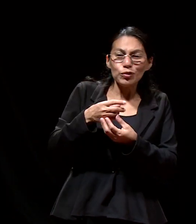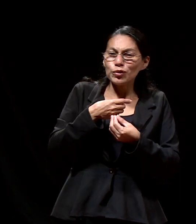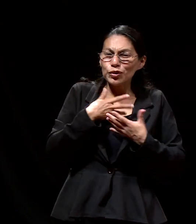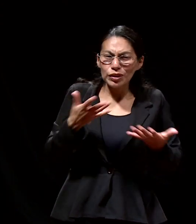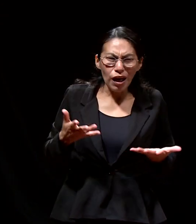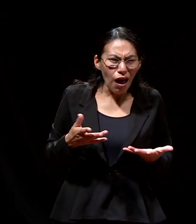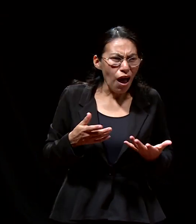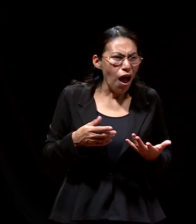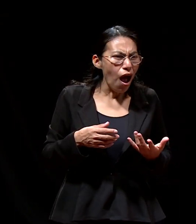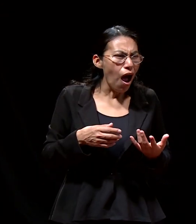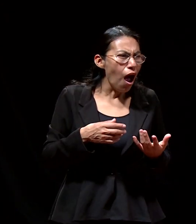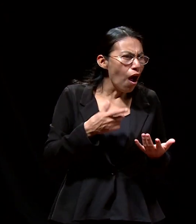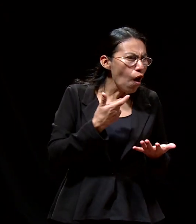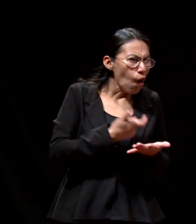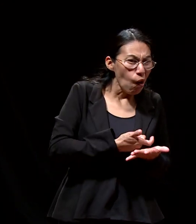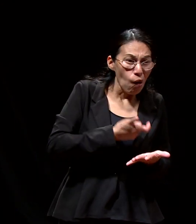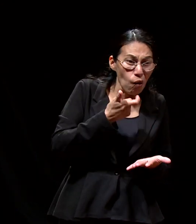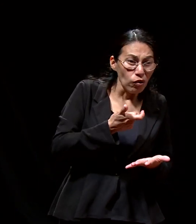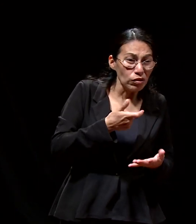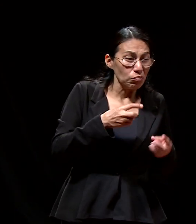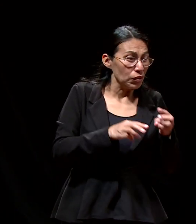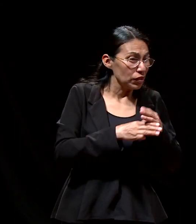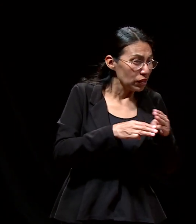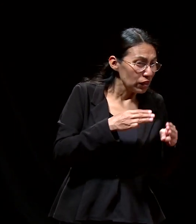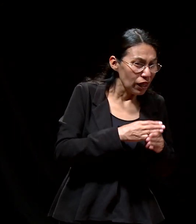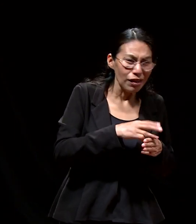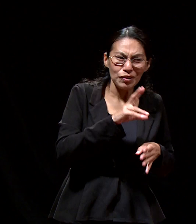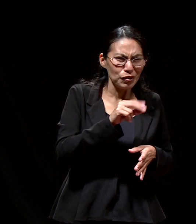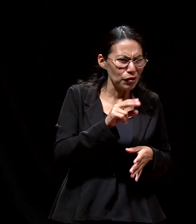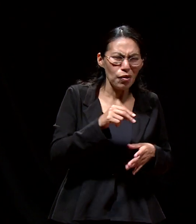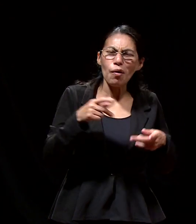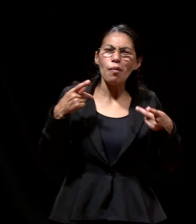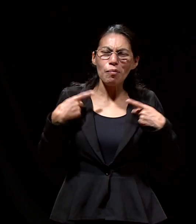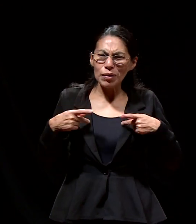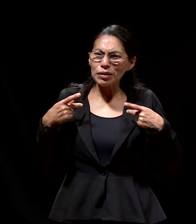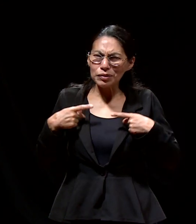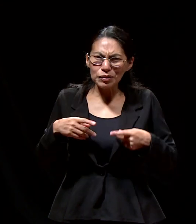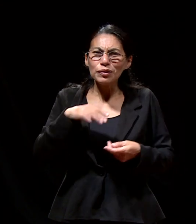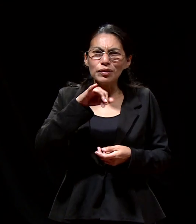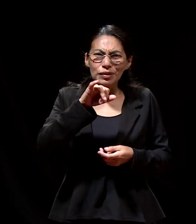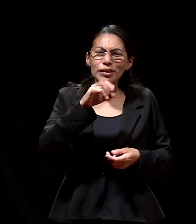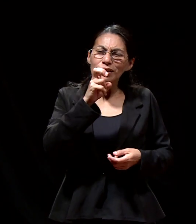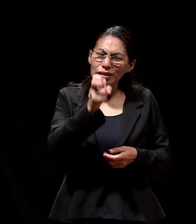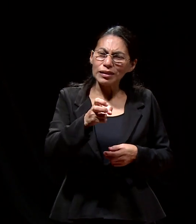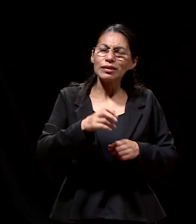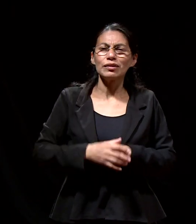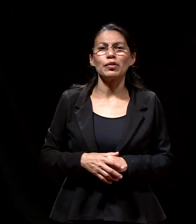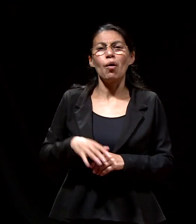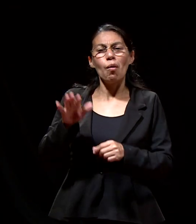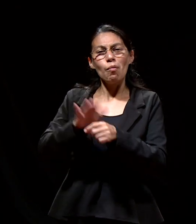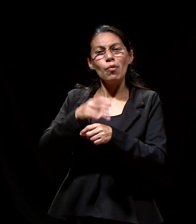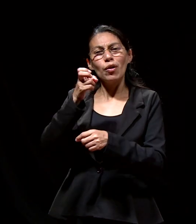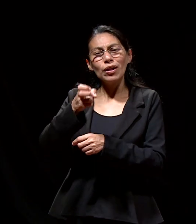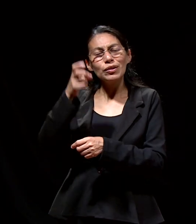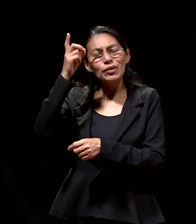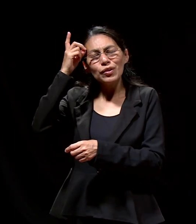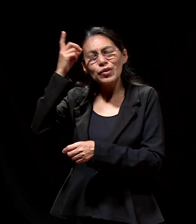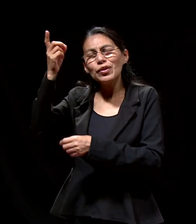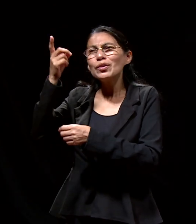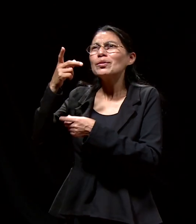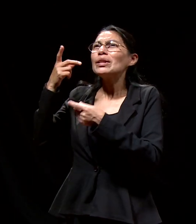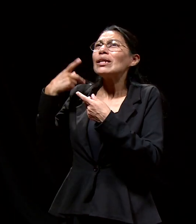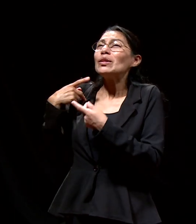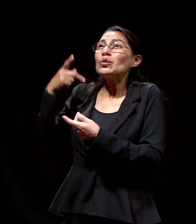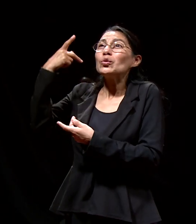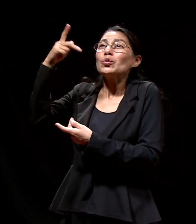son riquezas materiales son las personas por eso nos dio a su propio hijo y nos ha dado